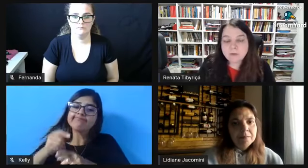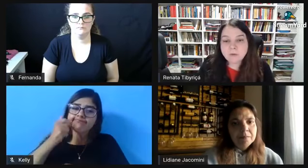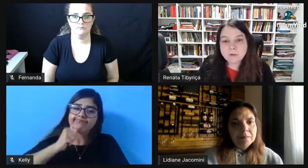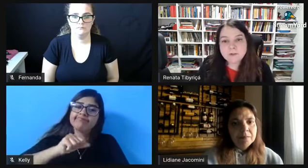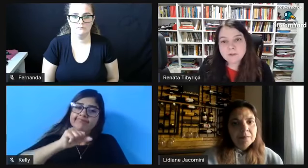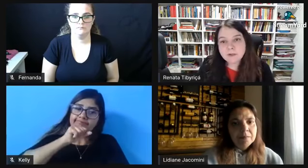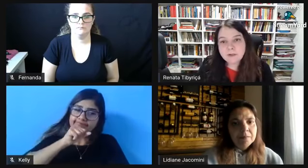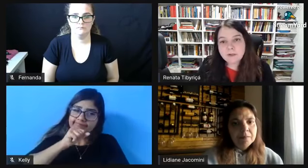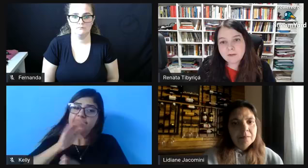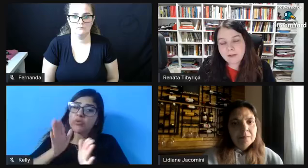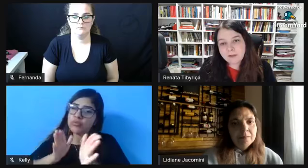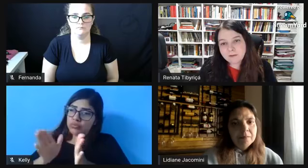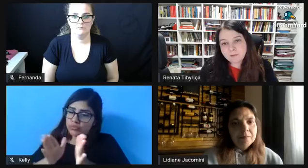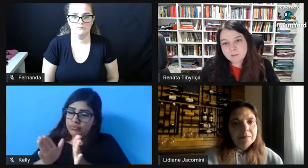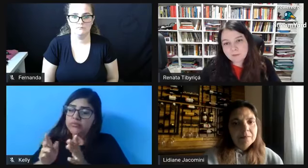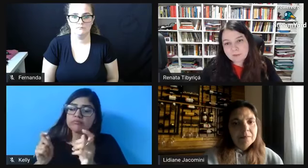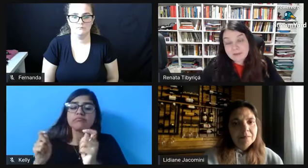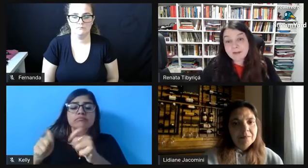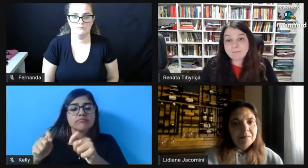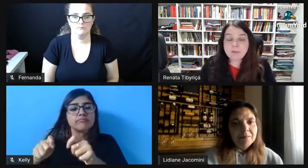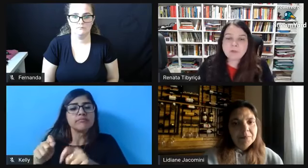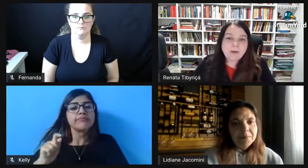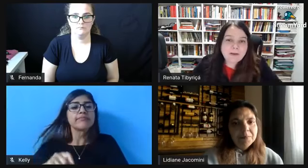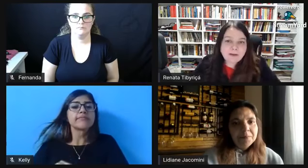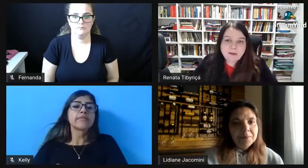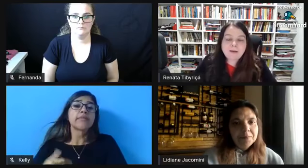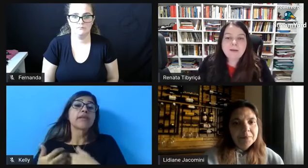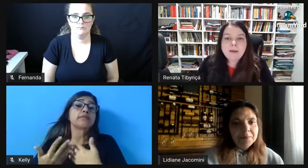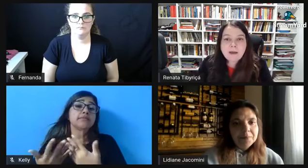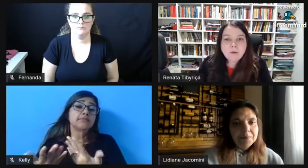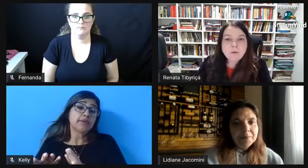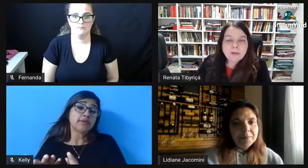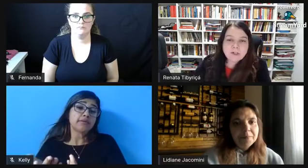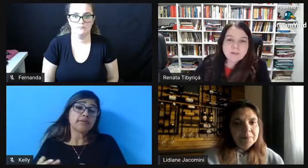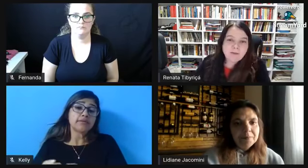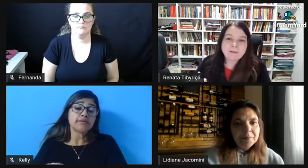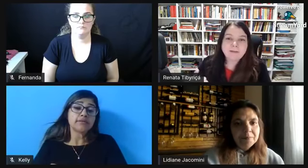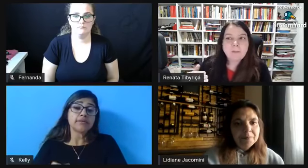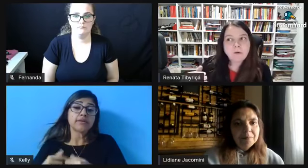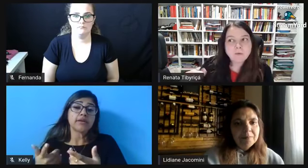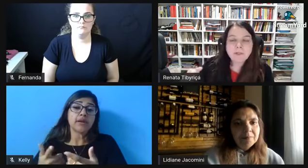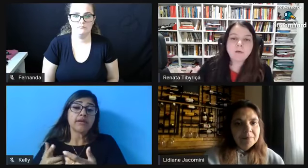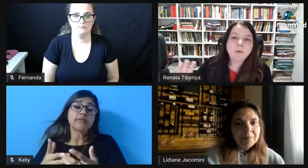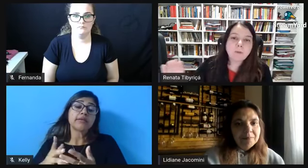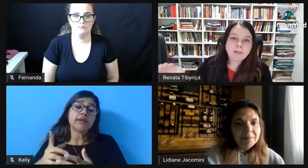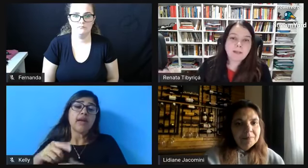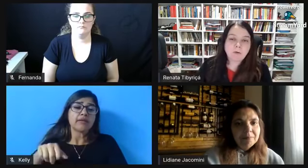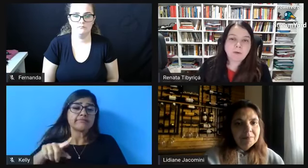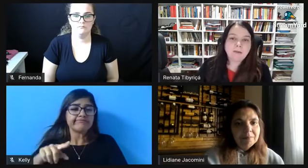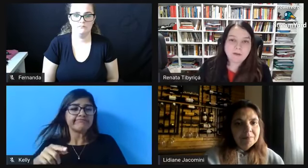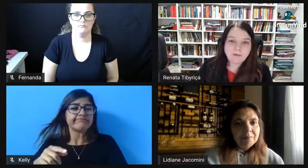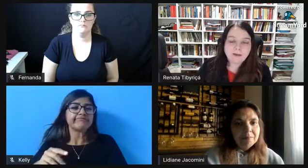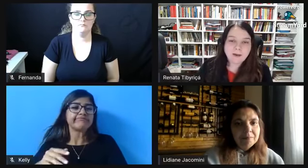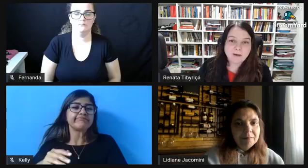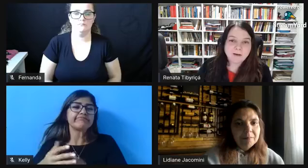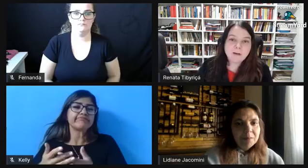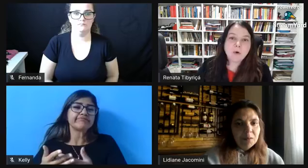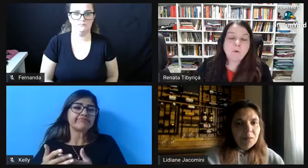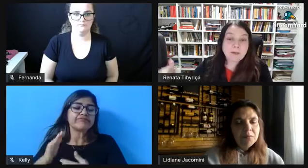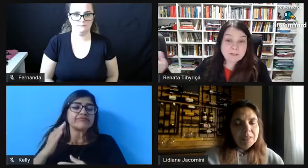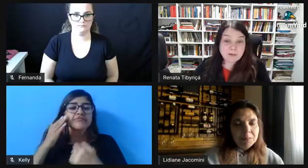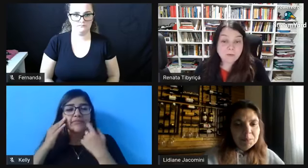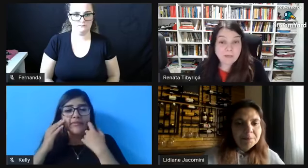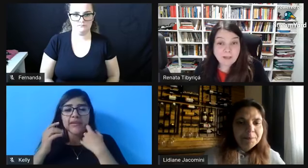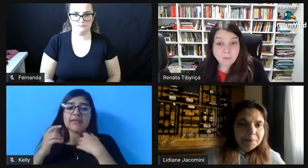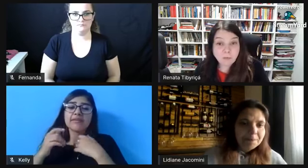compatibiliza as duas coisas. Né? Então, mas aí isso é algo que a gente vai também conseguir compreender como é que vai ficar